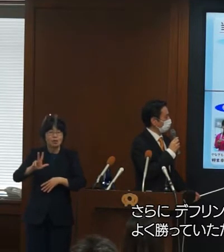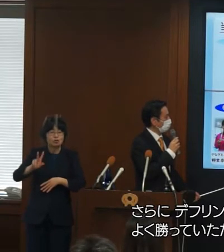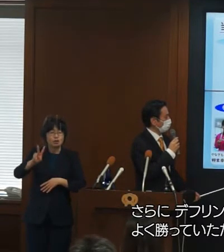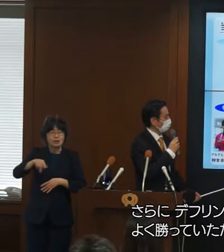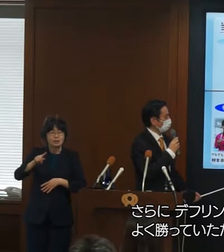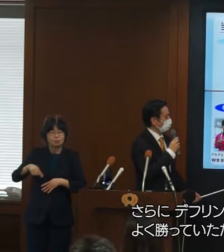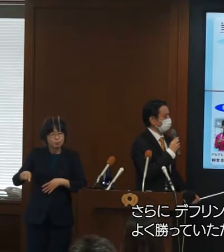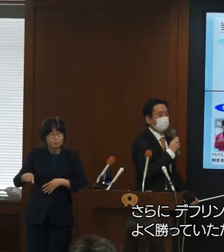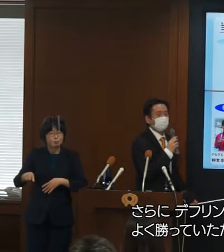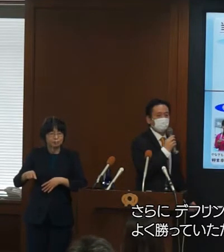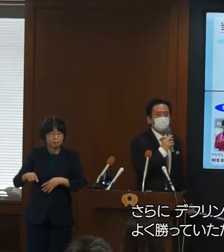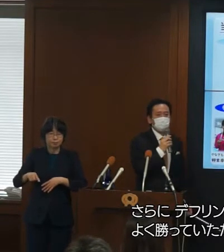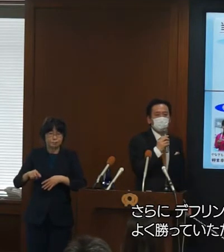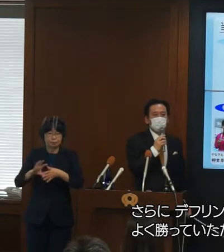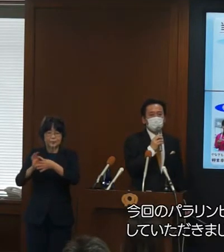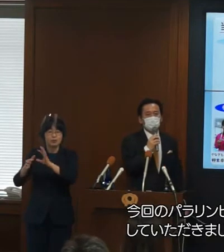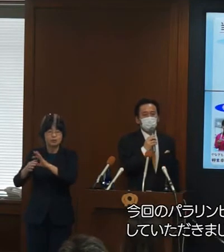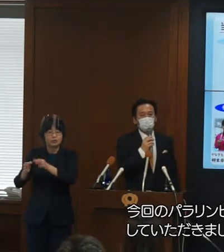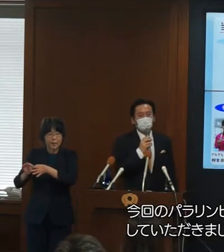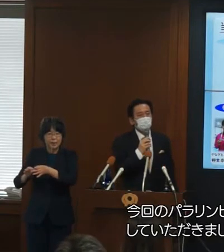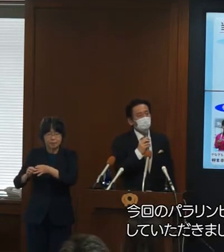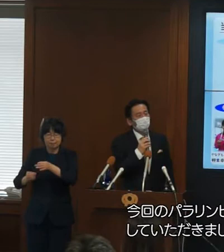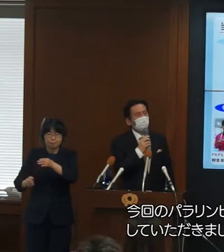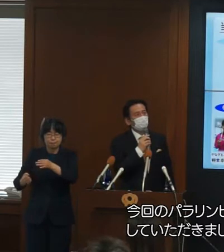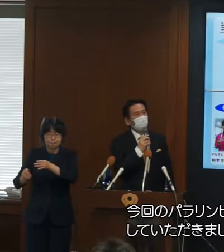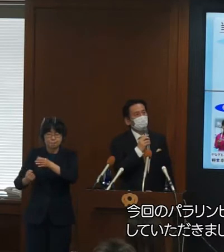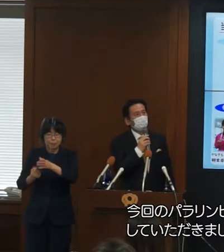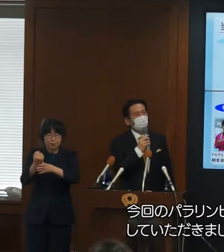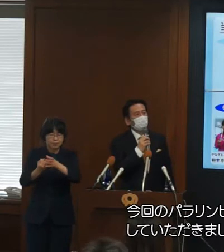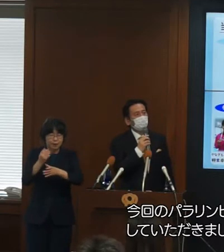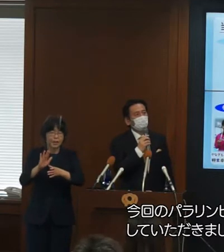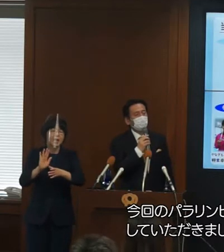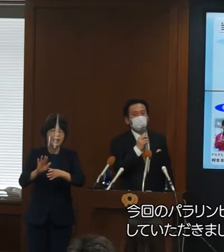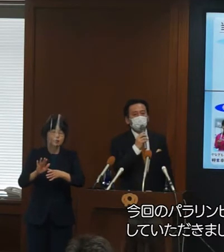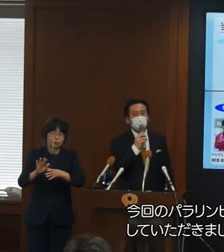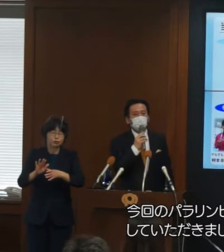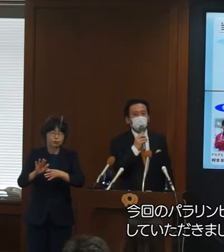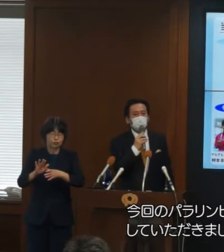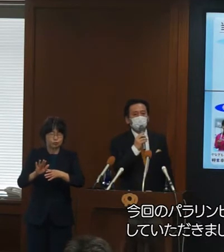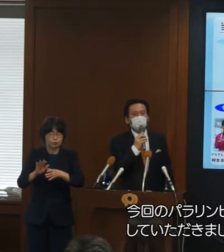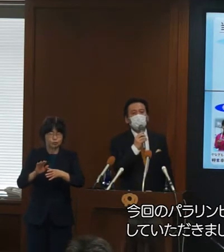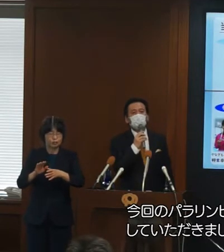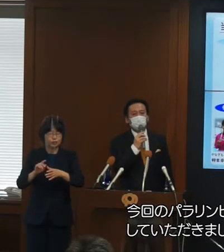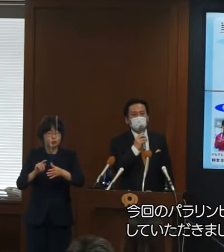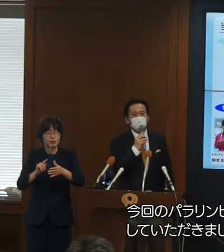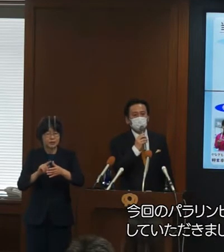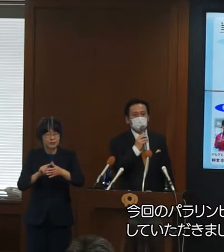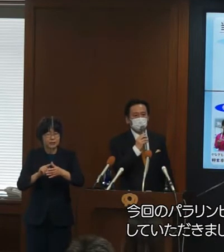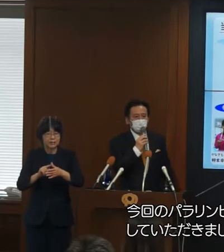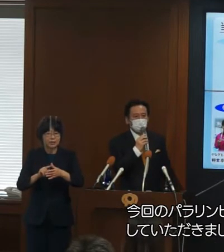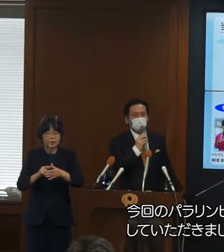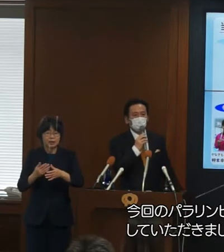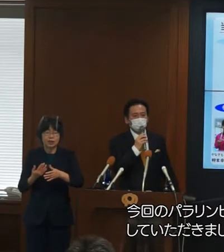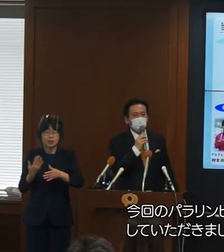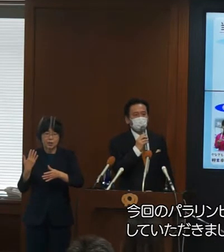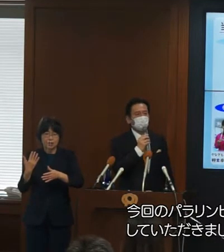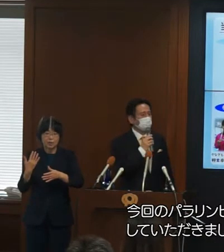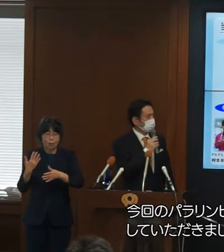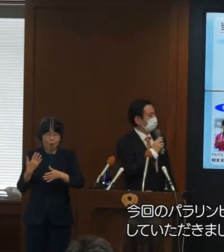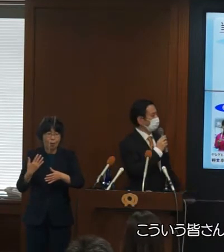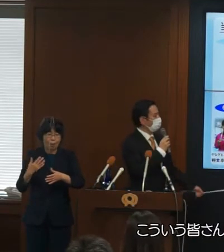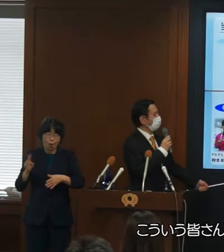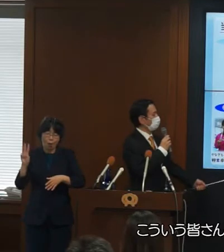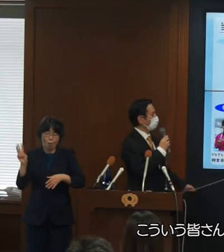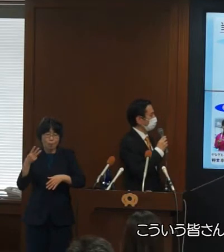っていただいている神崎選手、今回のパラリンピックなどの聖火の担当もしてい